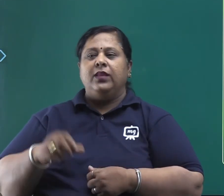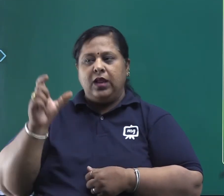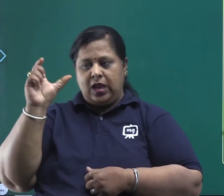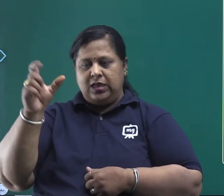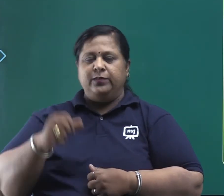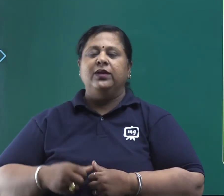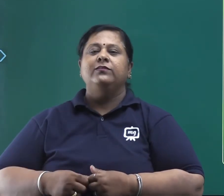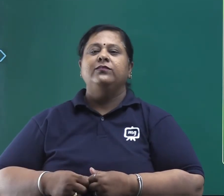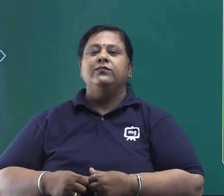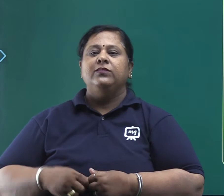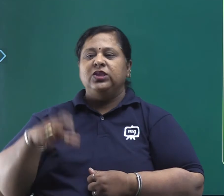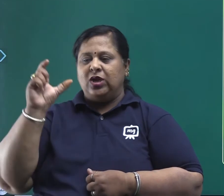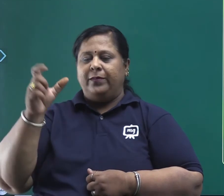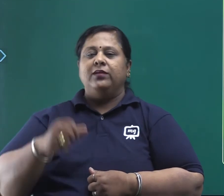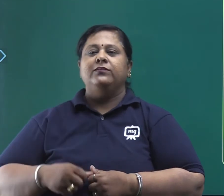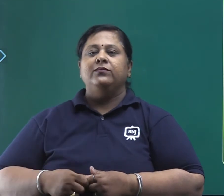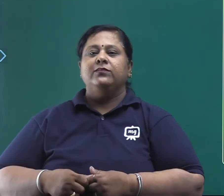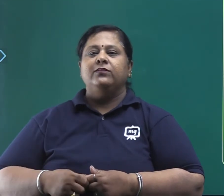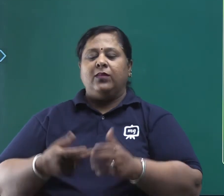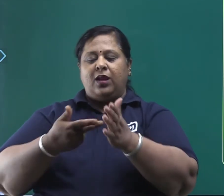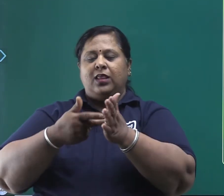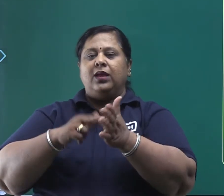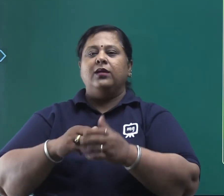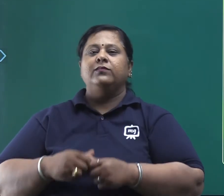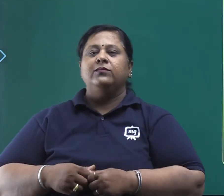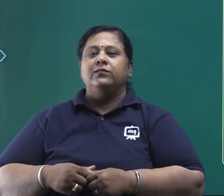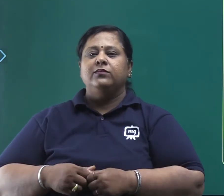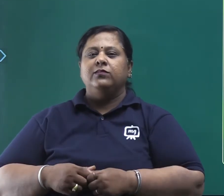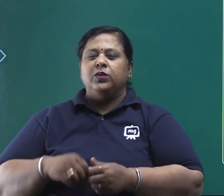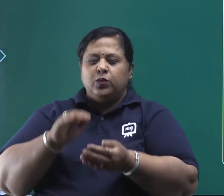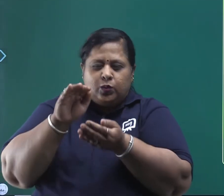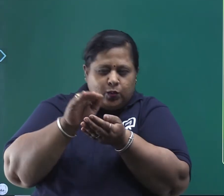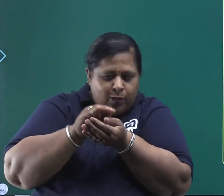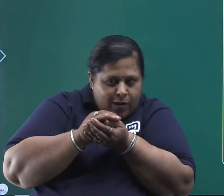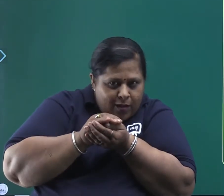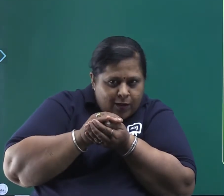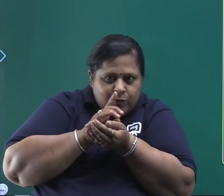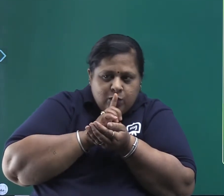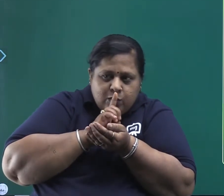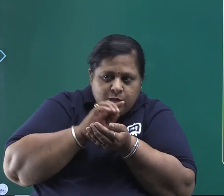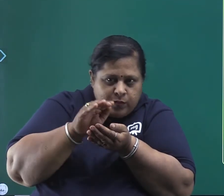अगला शब्द है चापी, अर्थ होगा छुपाना।